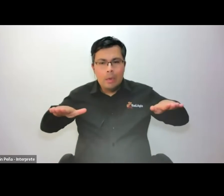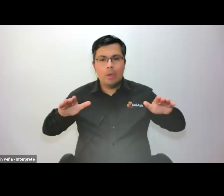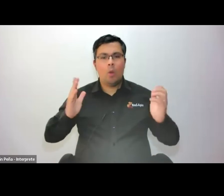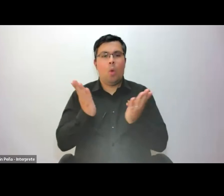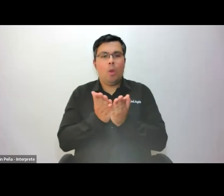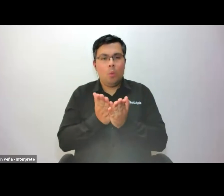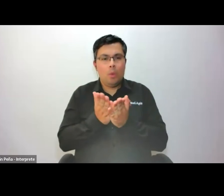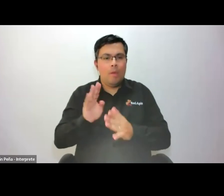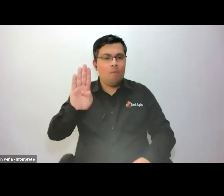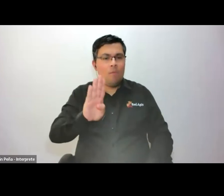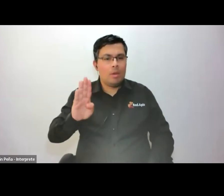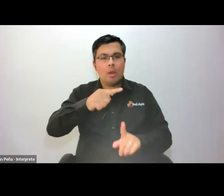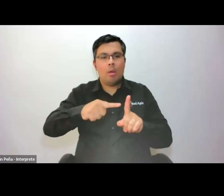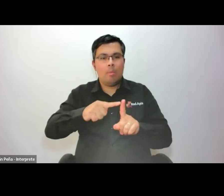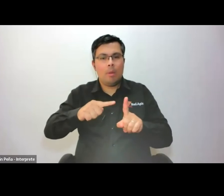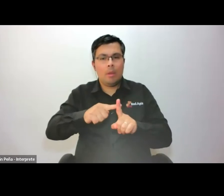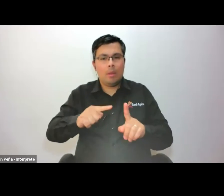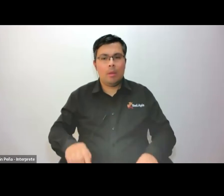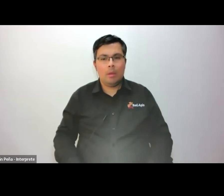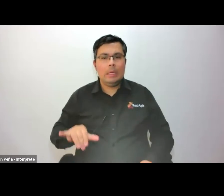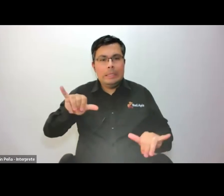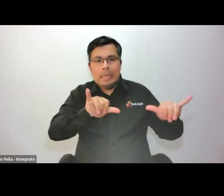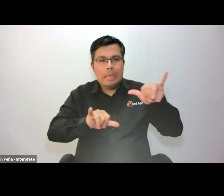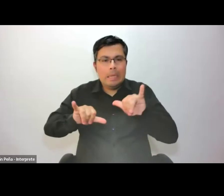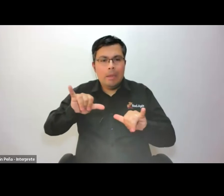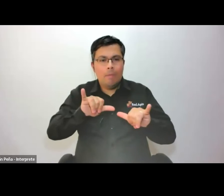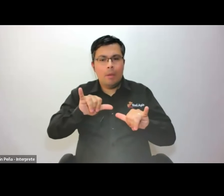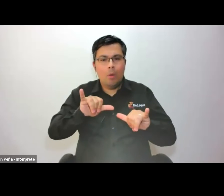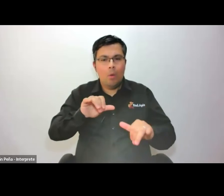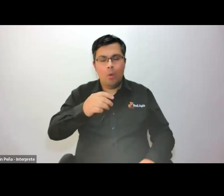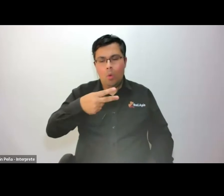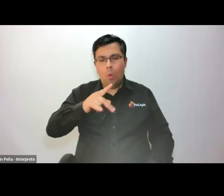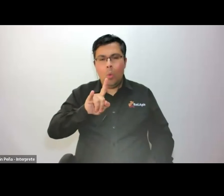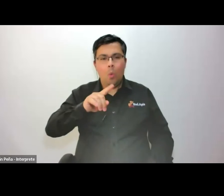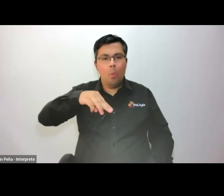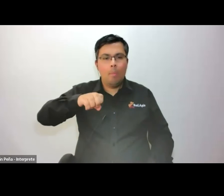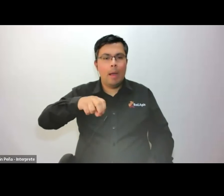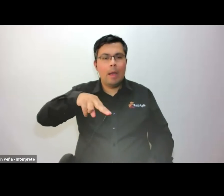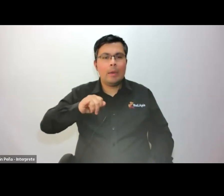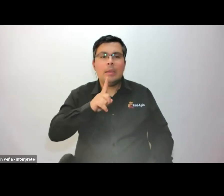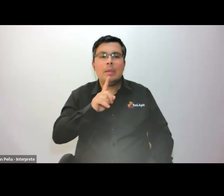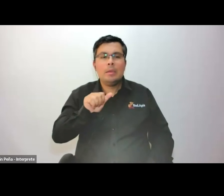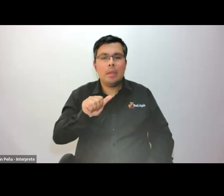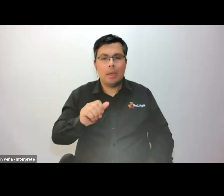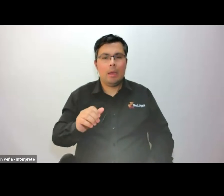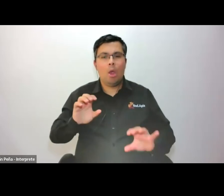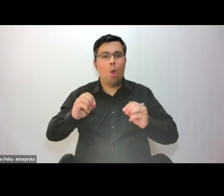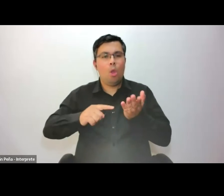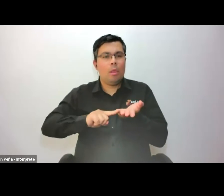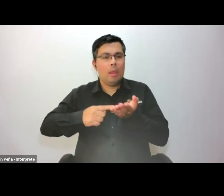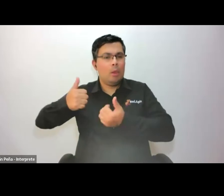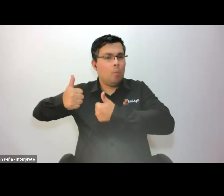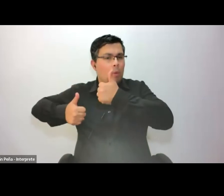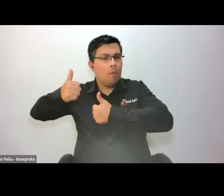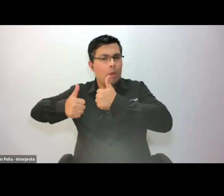o media, humanista, científico humanista o técnico profesional, hay un límite para los ajustes curriculares. No